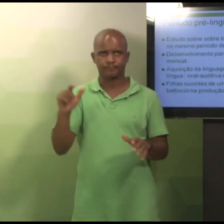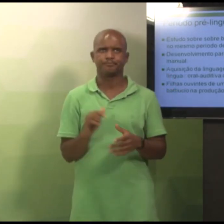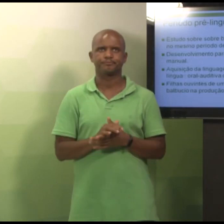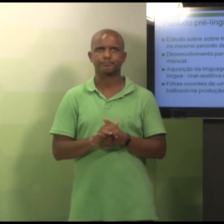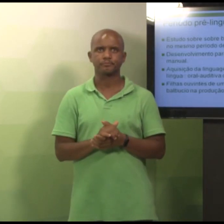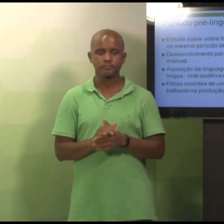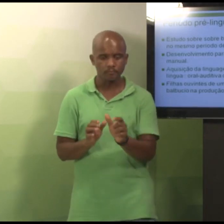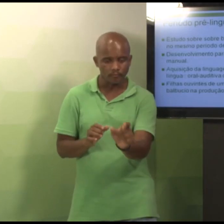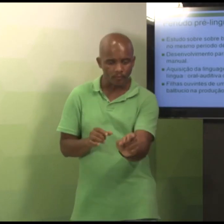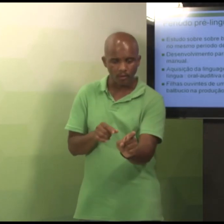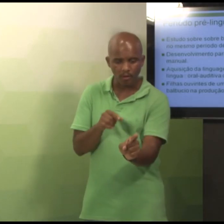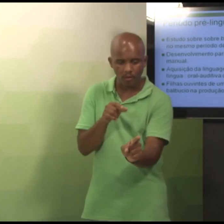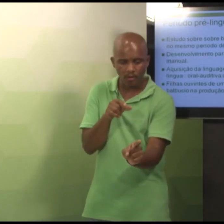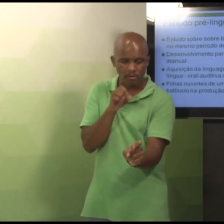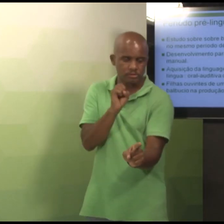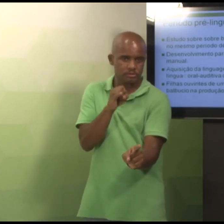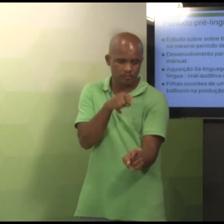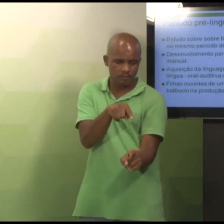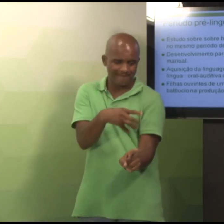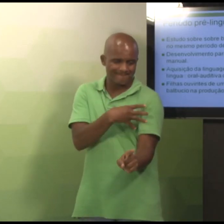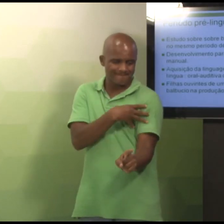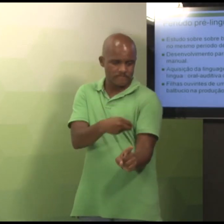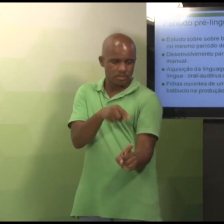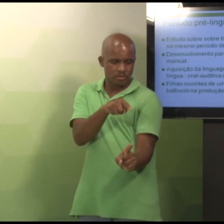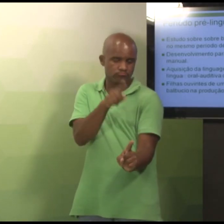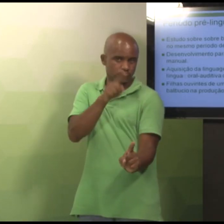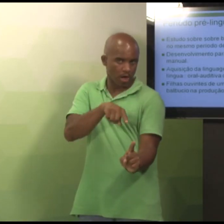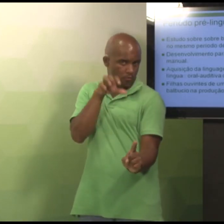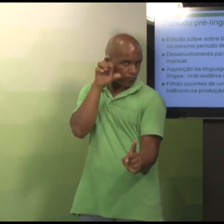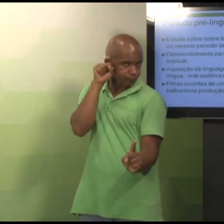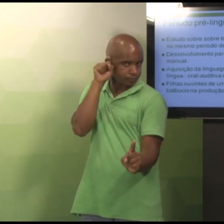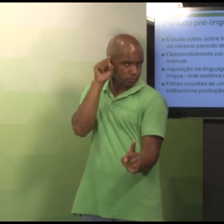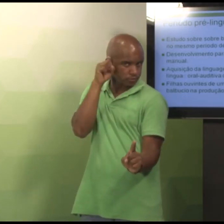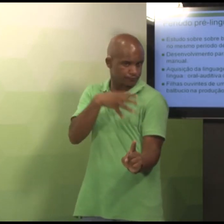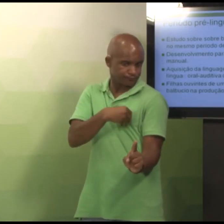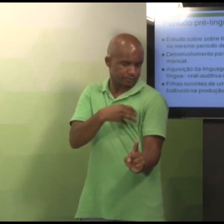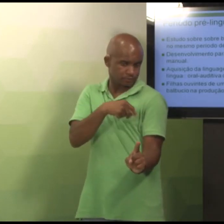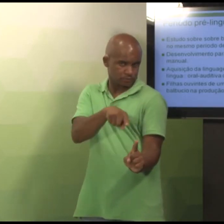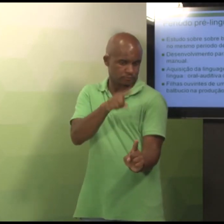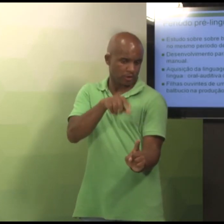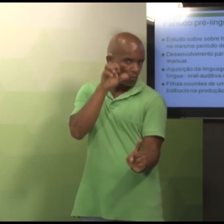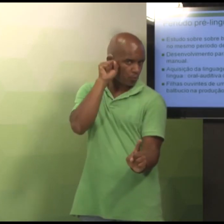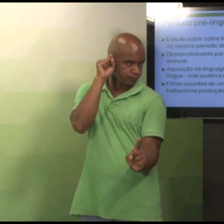sinalização, mas não, acontece da mesma forma. Vejamos, se há